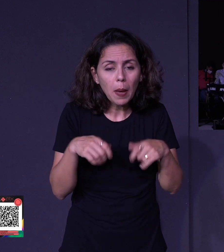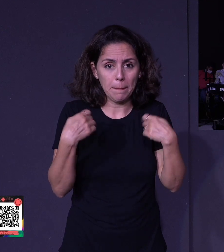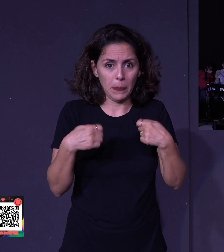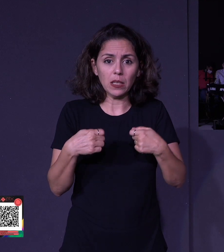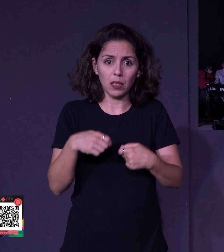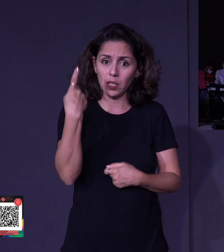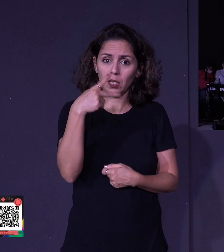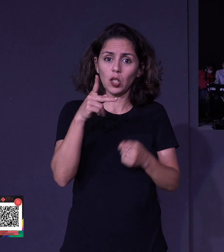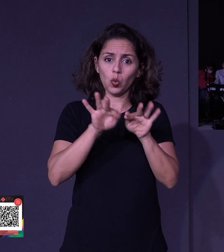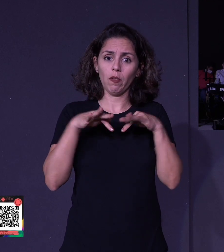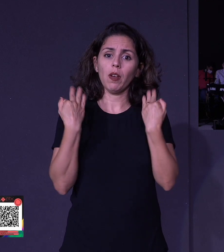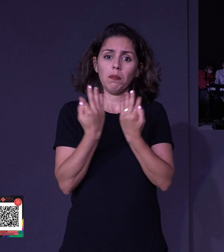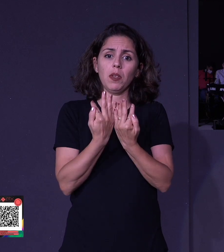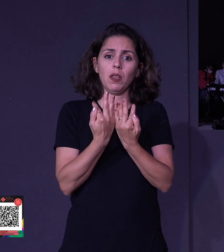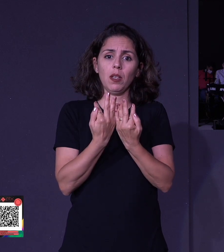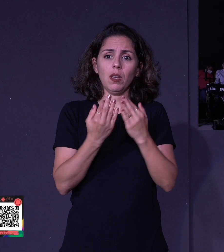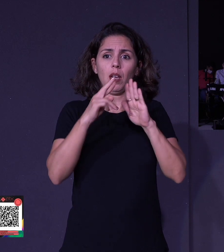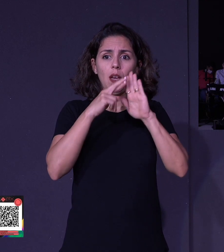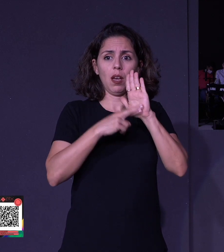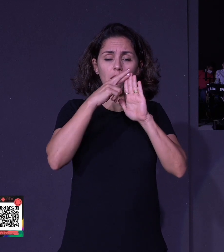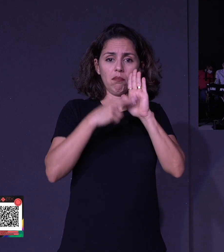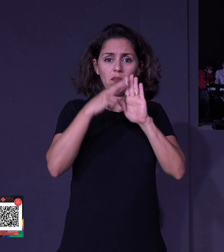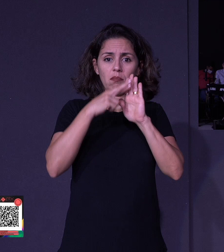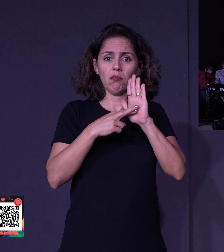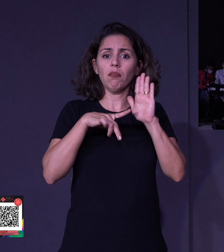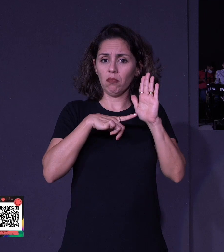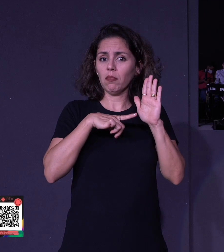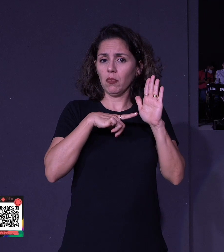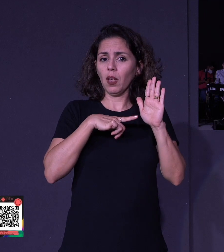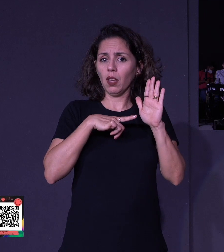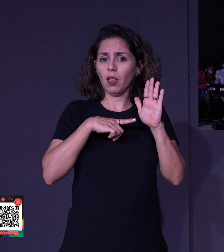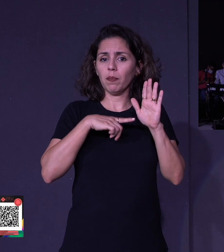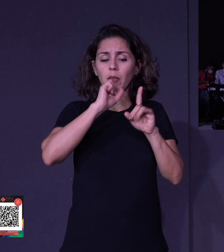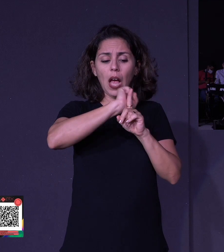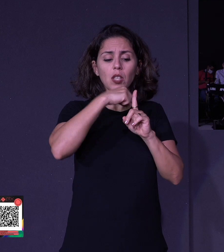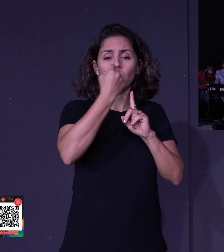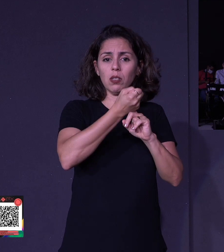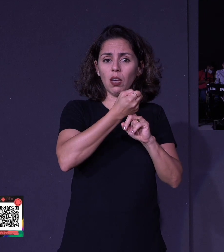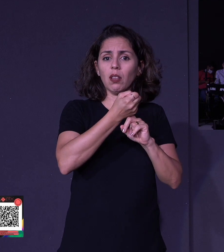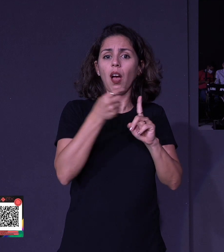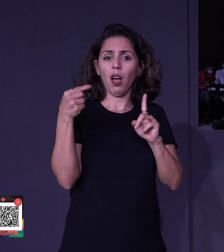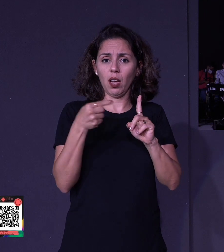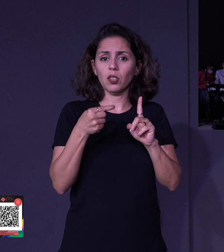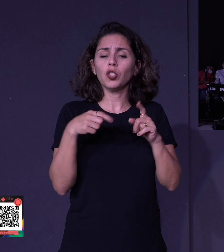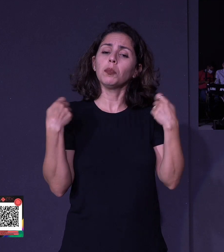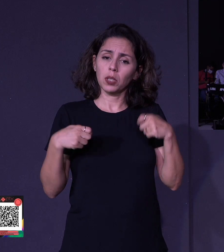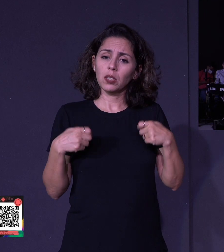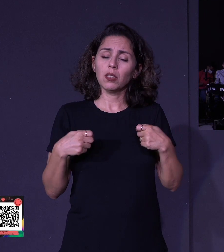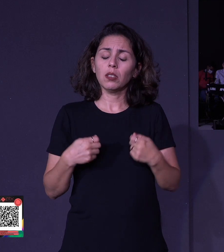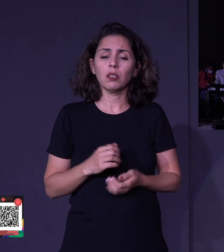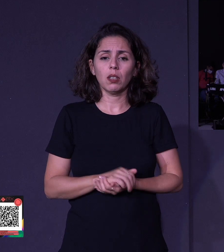família, não tenha dúvida, a sociedade para membros dessa família será também sem normas e sem